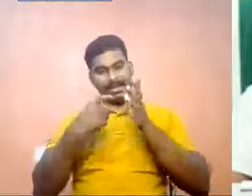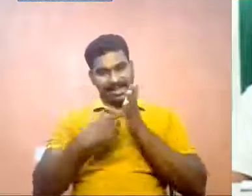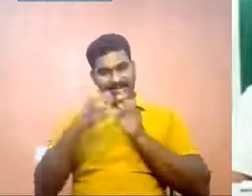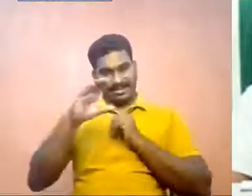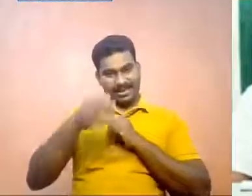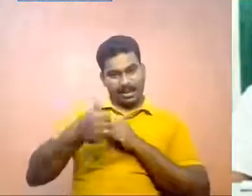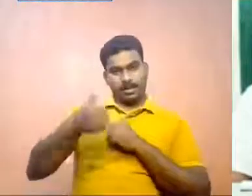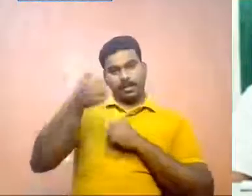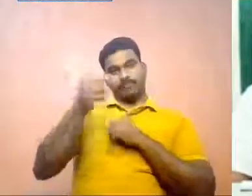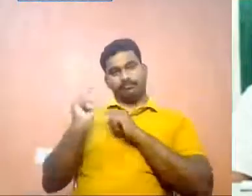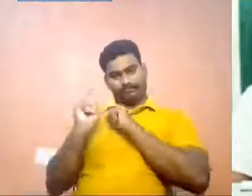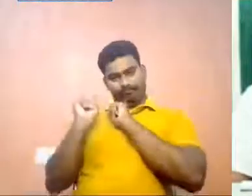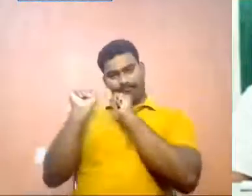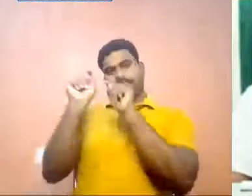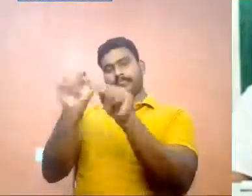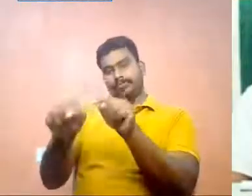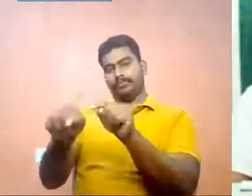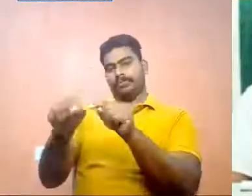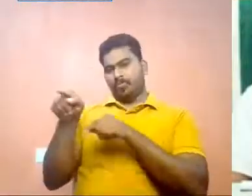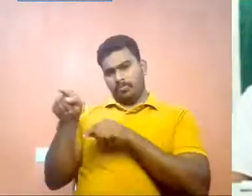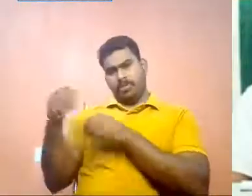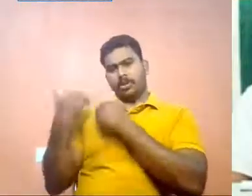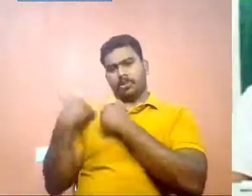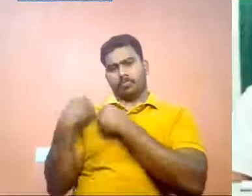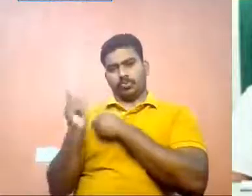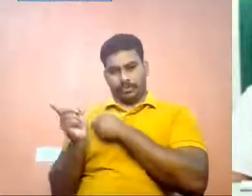വ്യക്തിപരമായ ഉത്തരവാദിത്തമായിട്ട് തന്നെ ഇത് കാണണം.